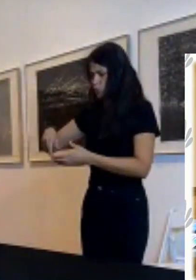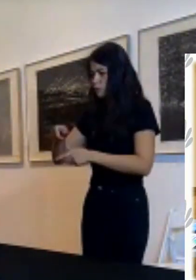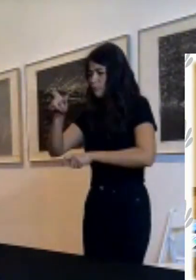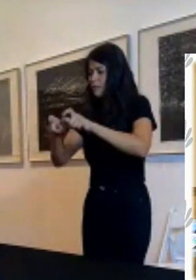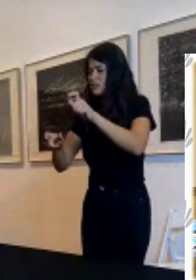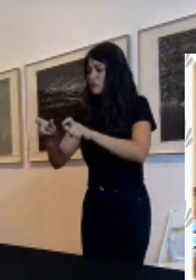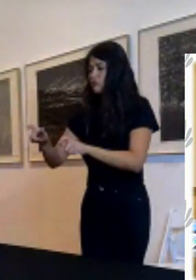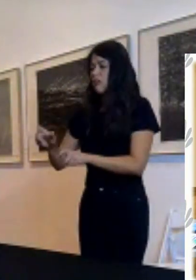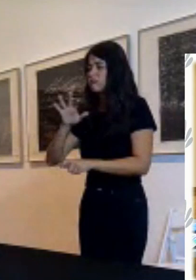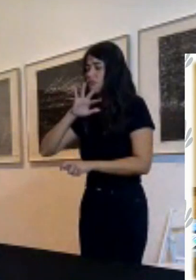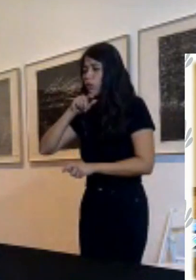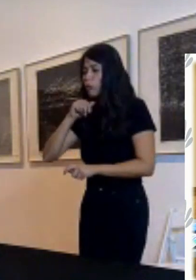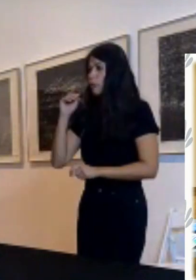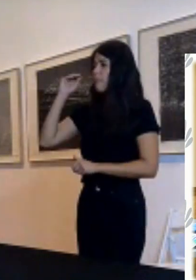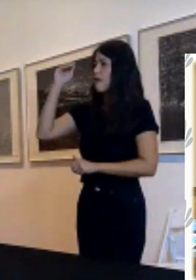mayor